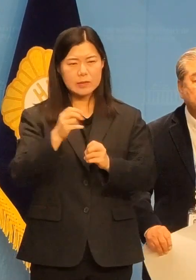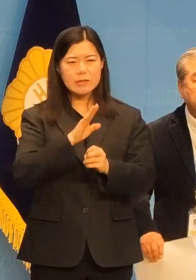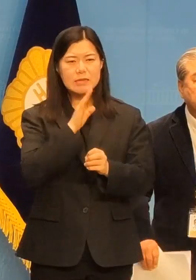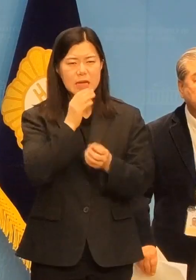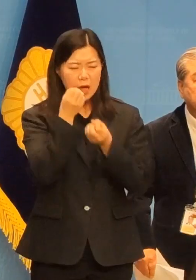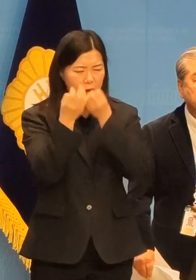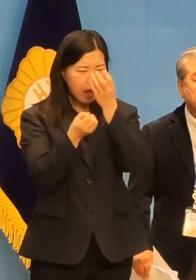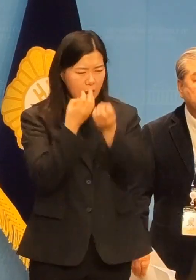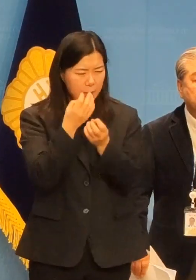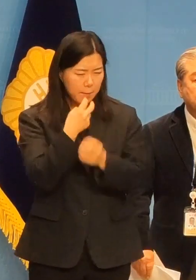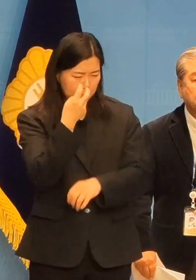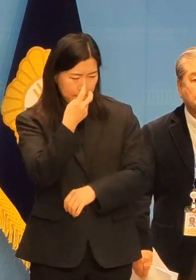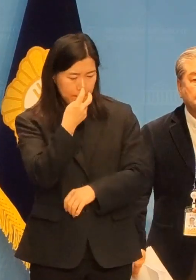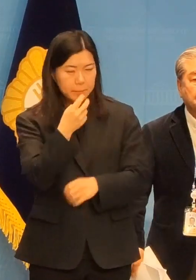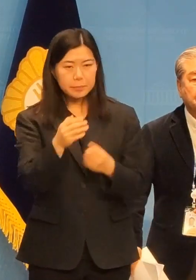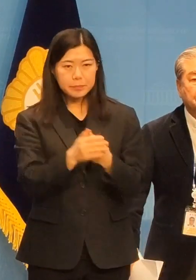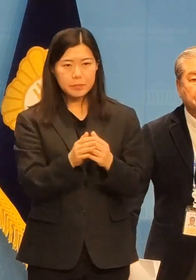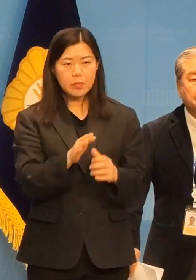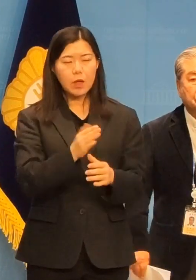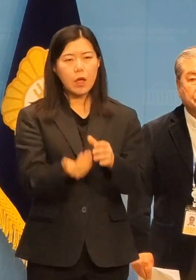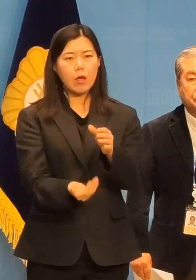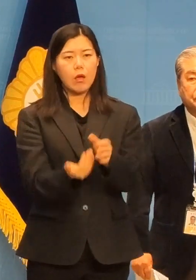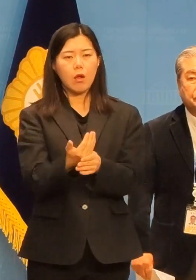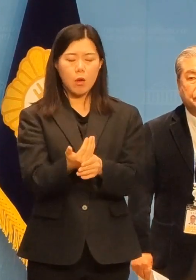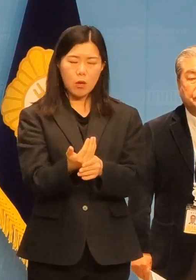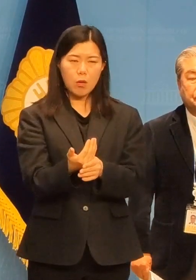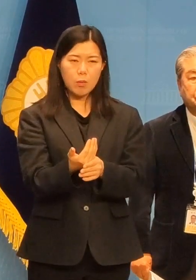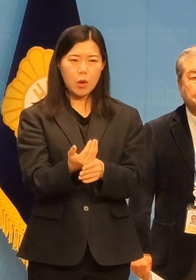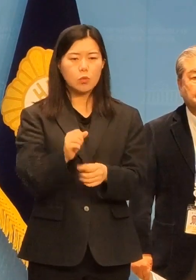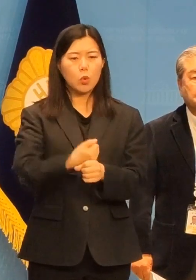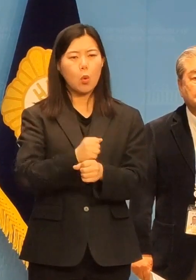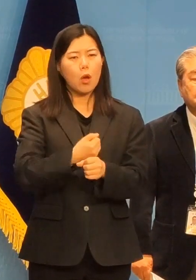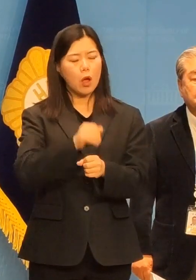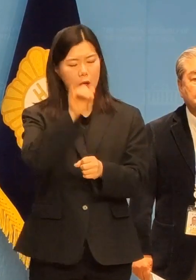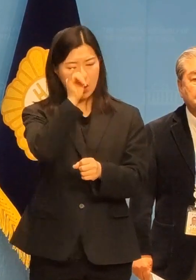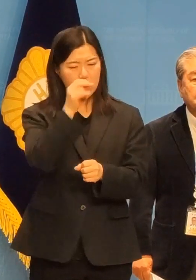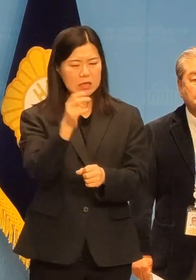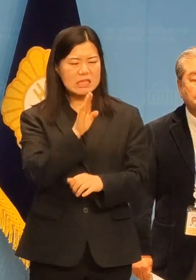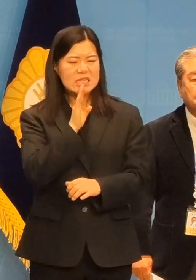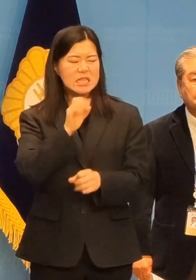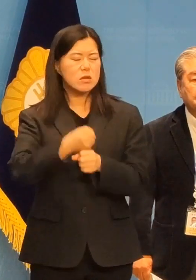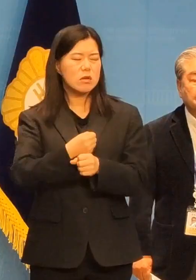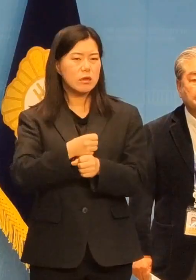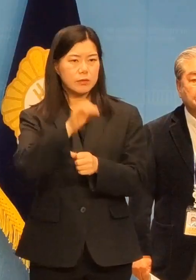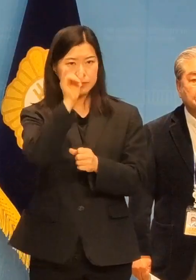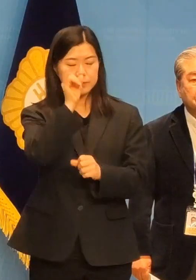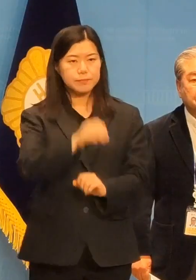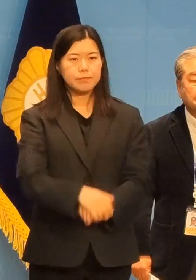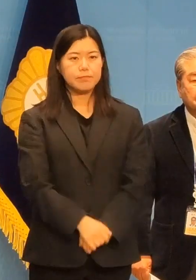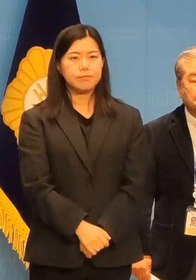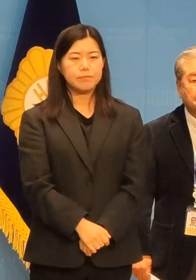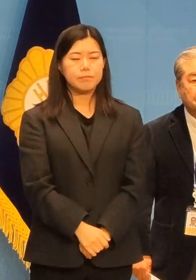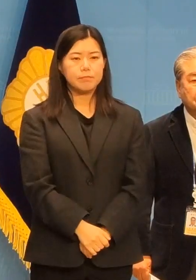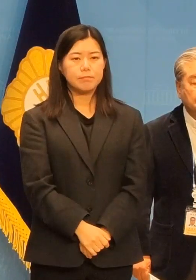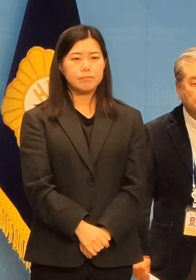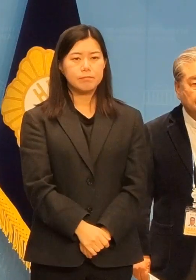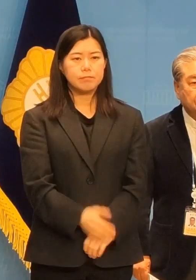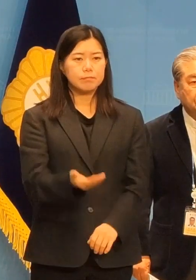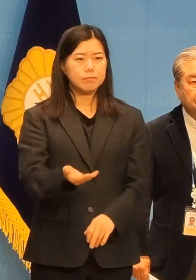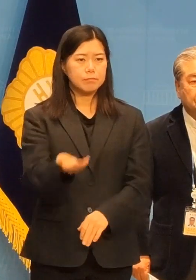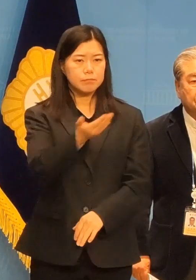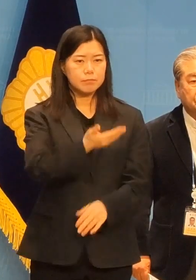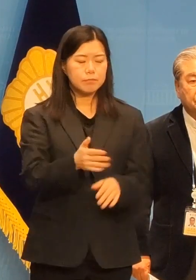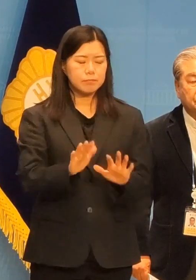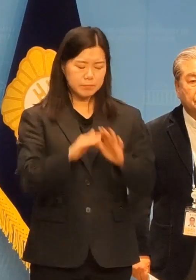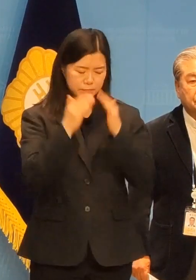세미나에 의해서 사건이 왜곡되고 또 진실이 왜곡되는 그런 현상이 있었다라는 것을 우리는